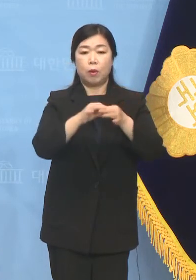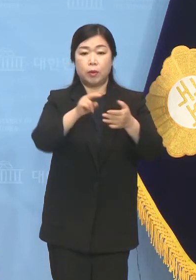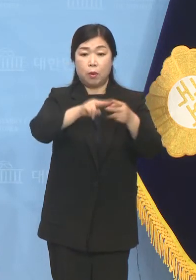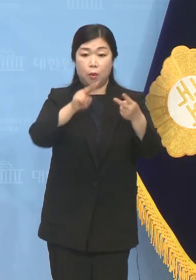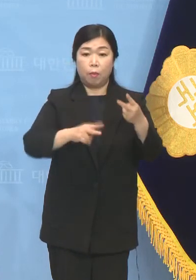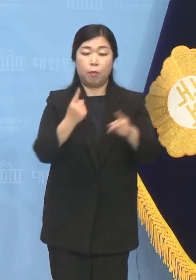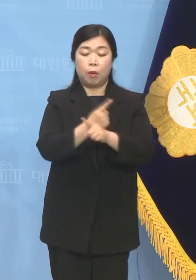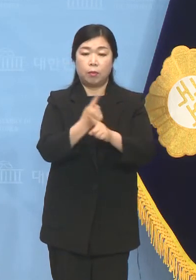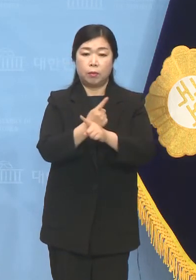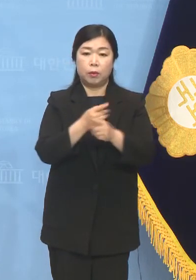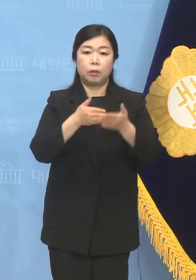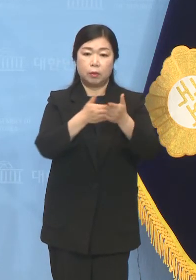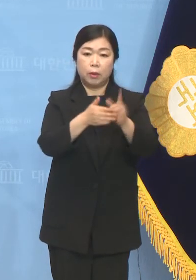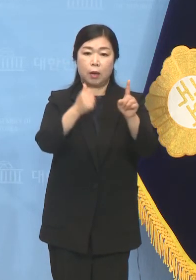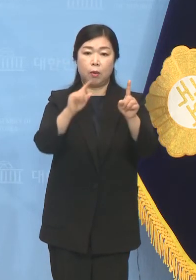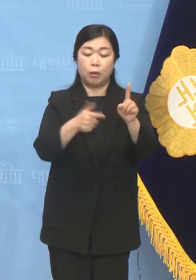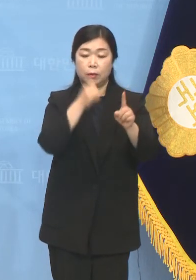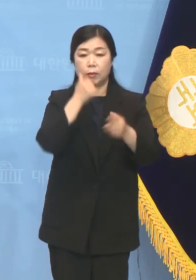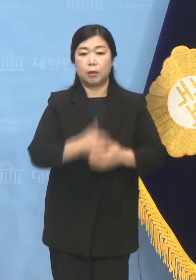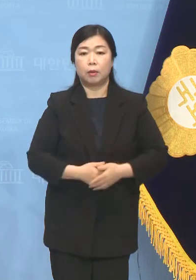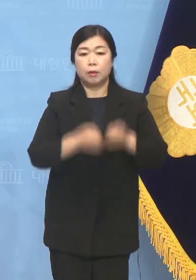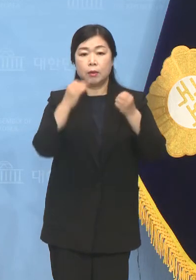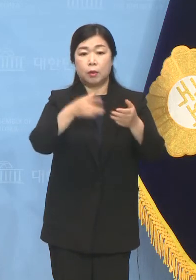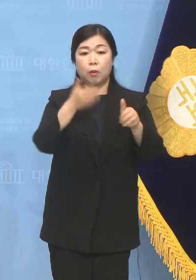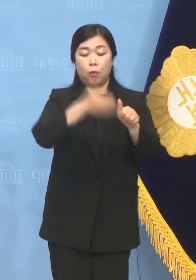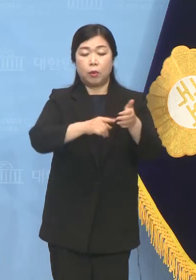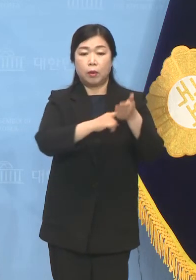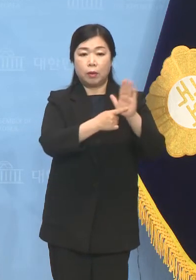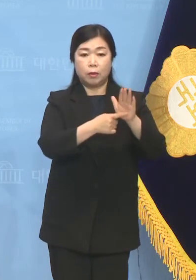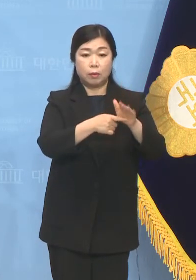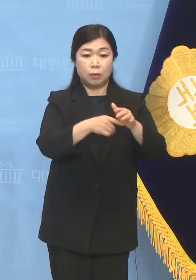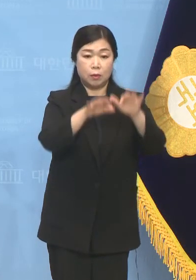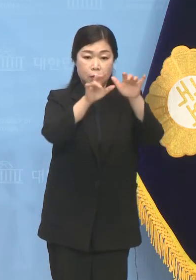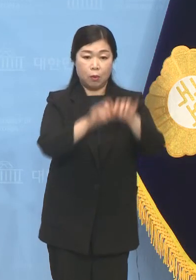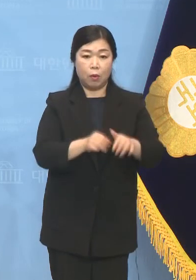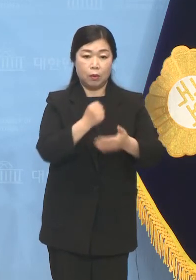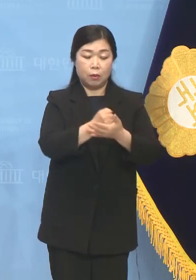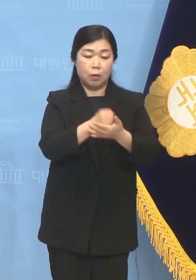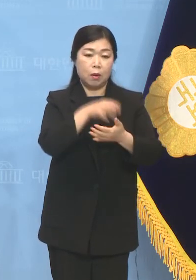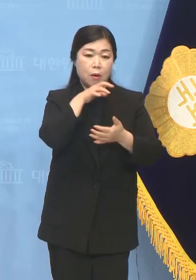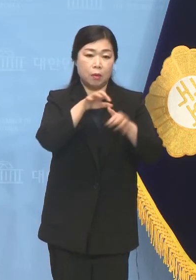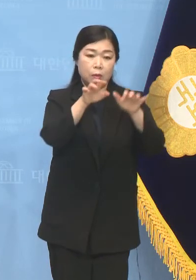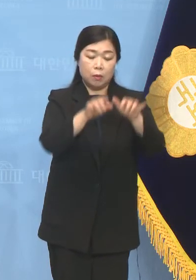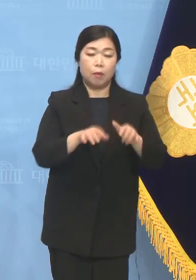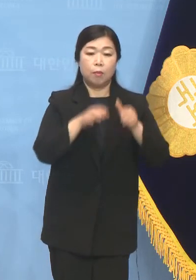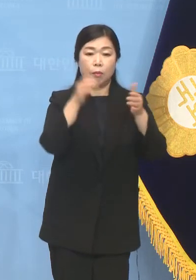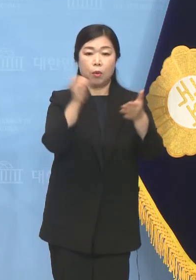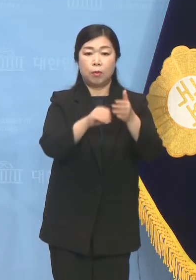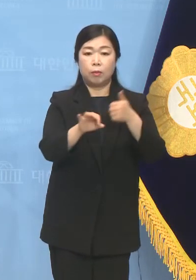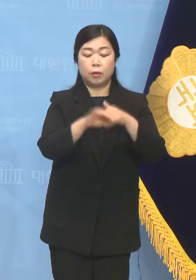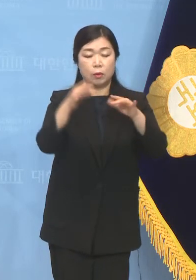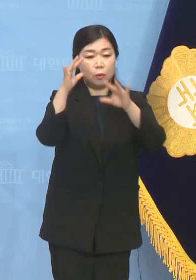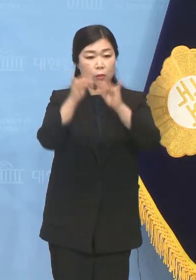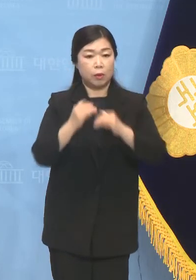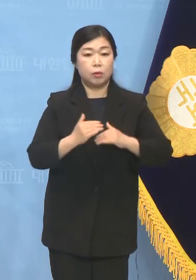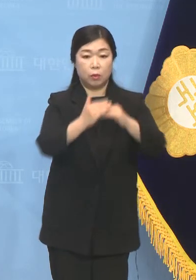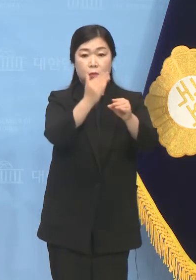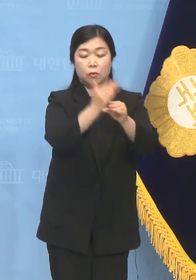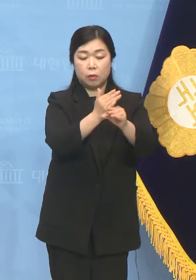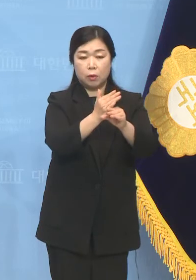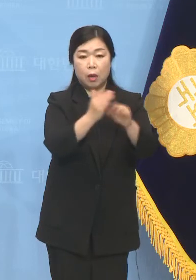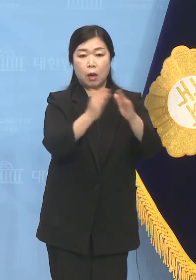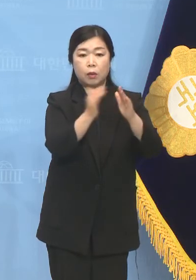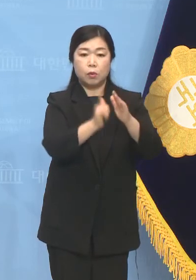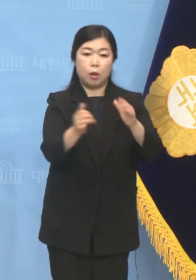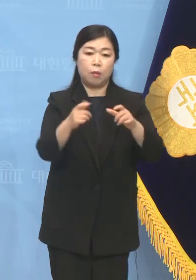한 건입니다. 신규 공개된 청원을 포함하여 현재 국민 동의 절차가 진행 중인 청원은